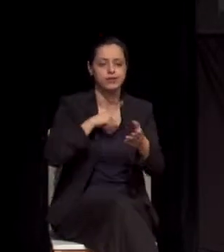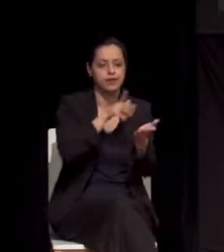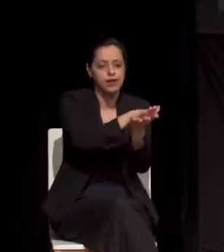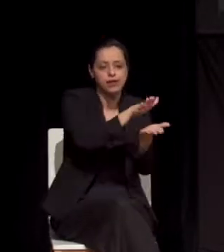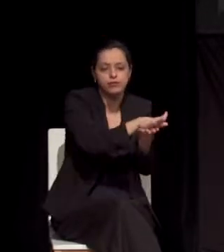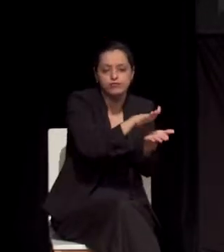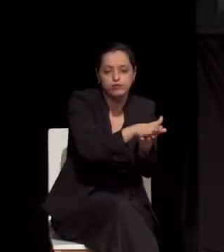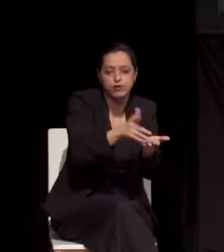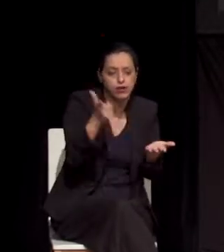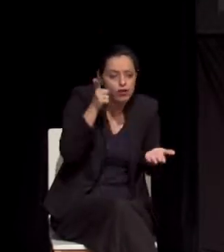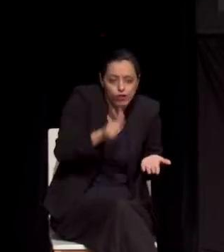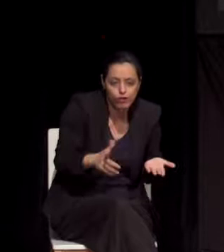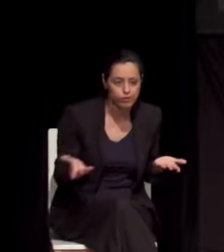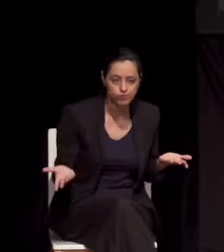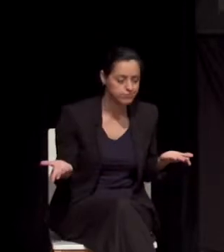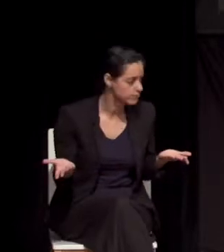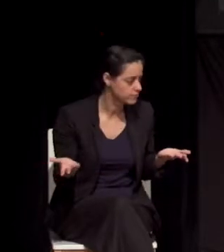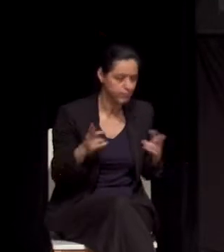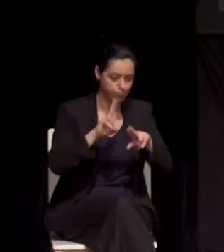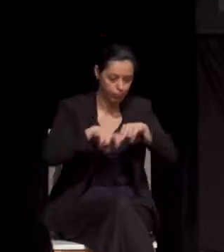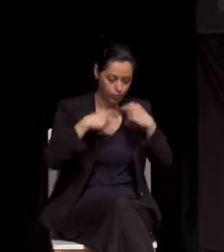que nós temos